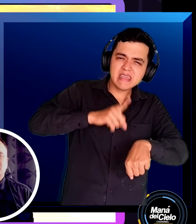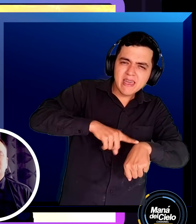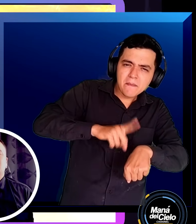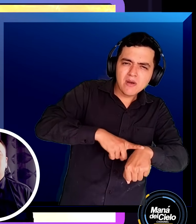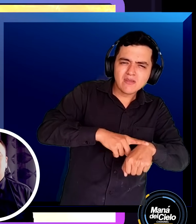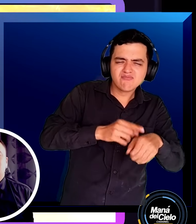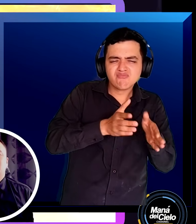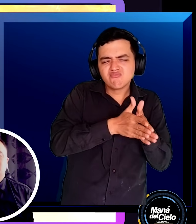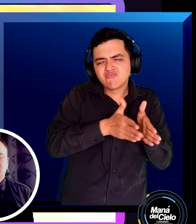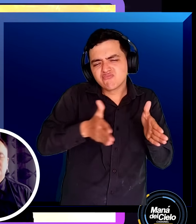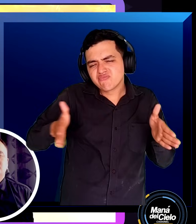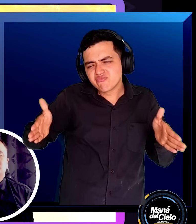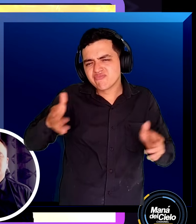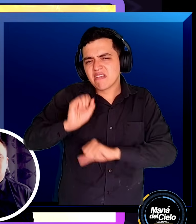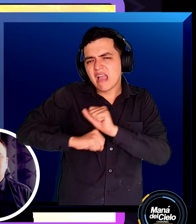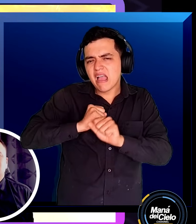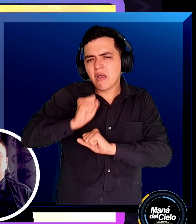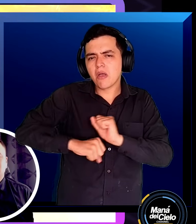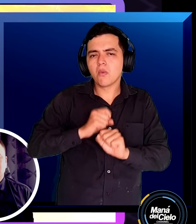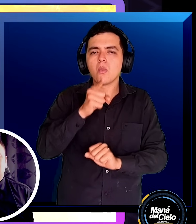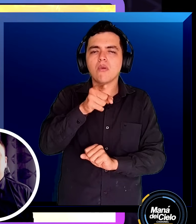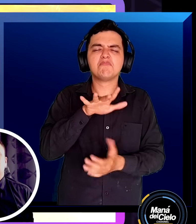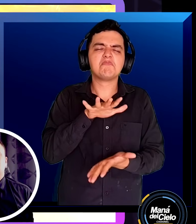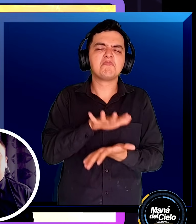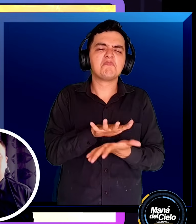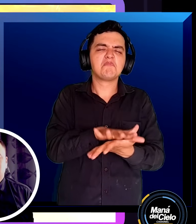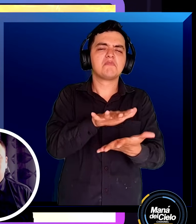años para la gloria de su nombre.